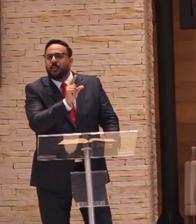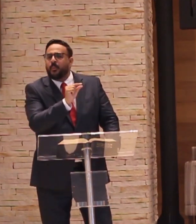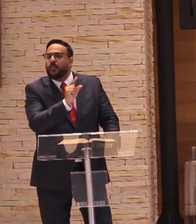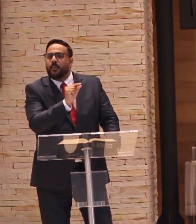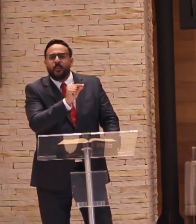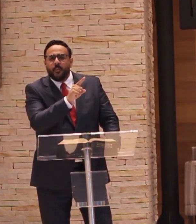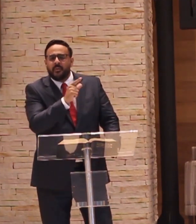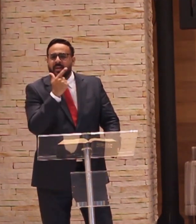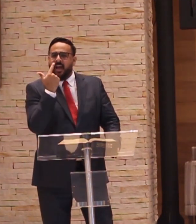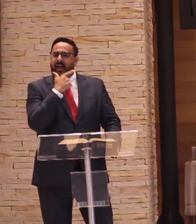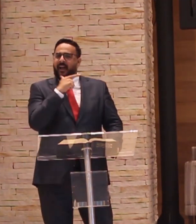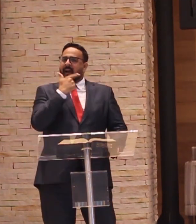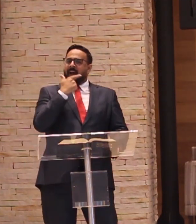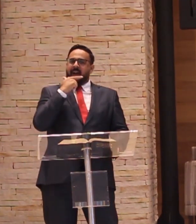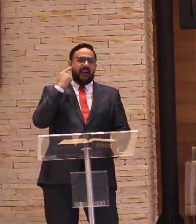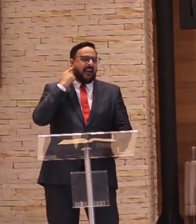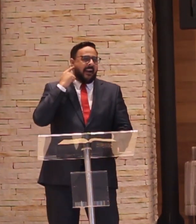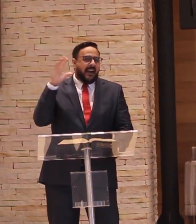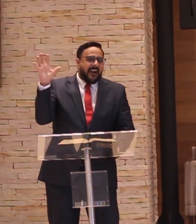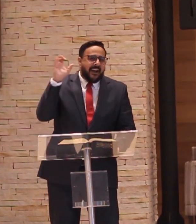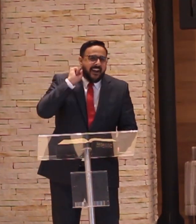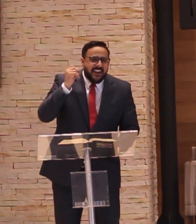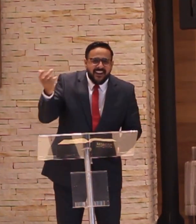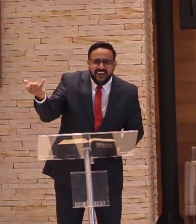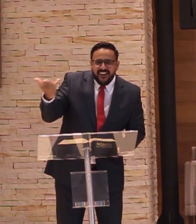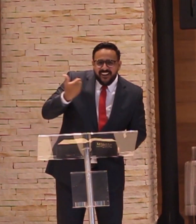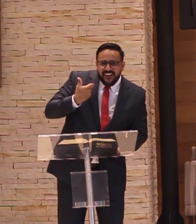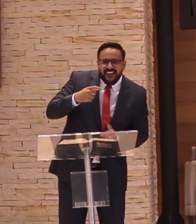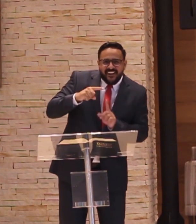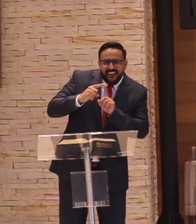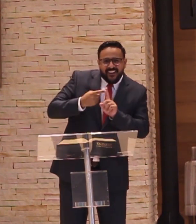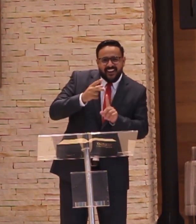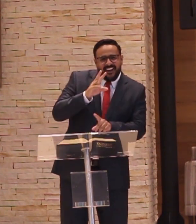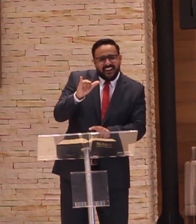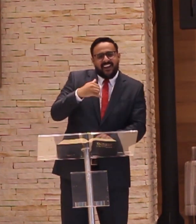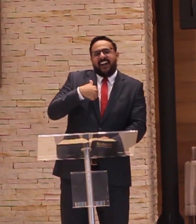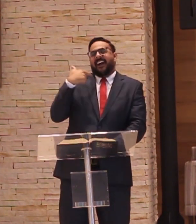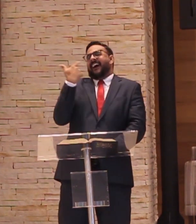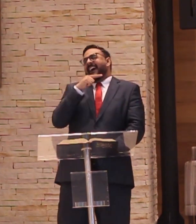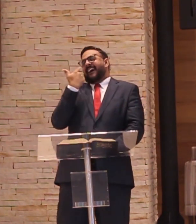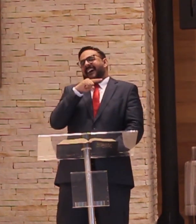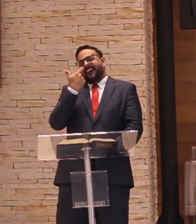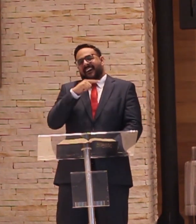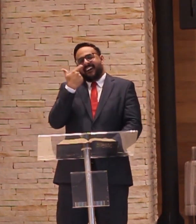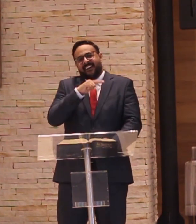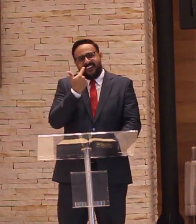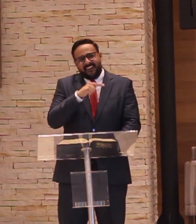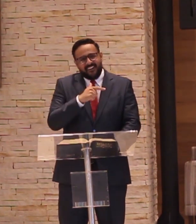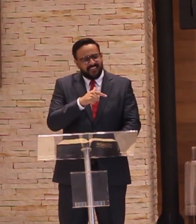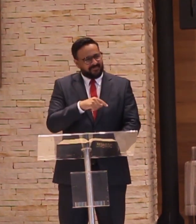porém, ela deu risada. Ela não acreditou no que ela ouviu e ela riu.